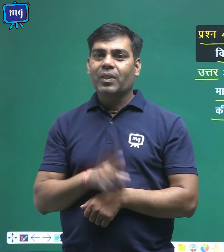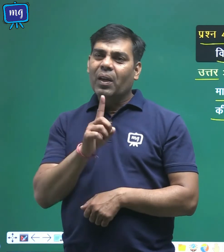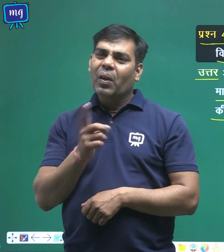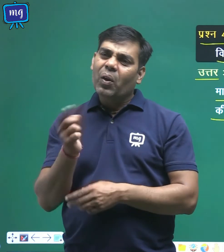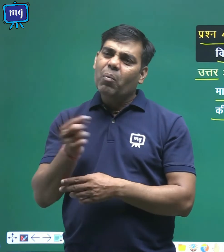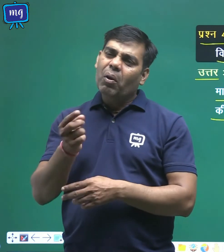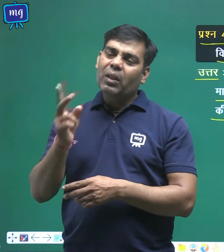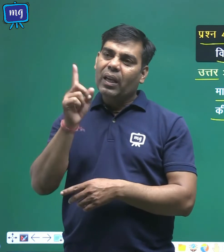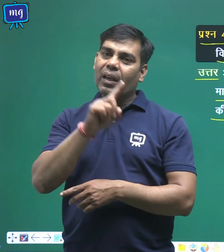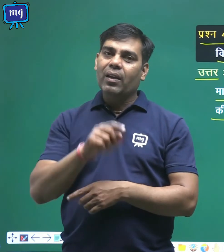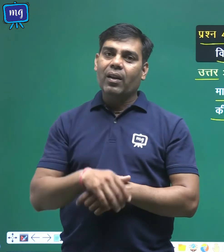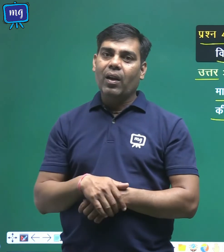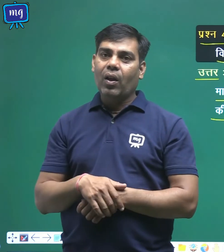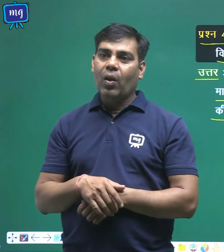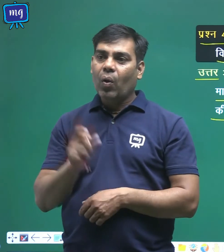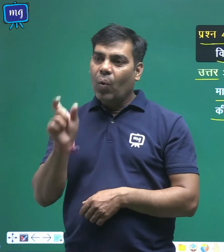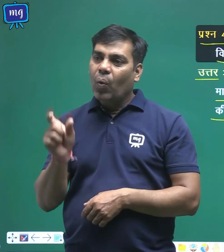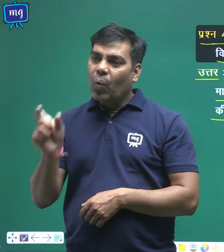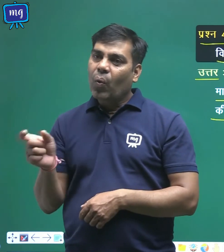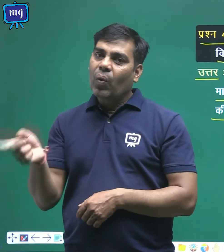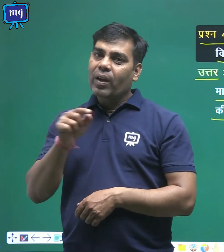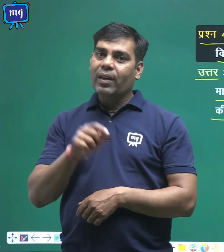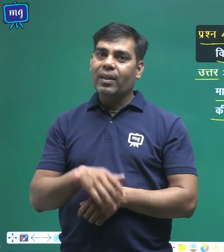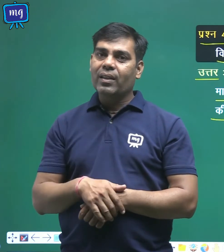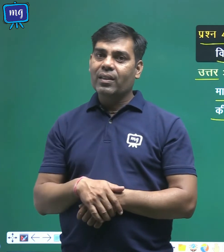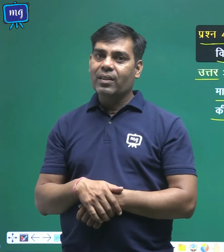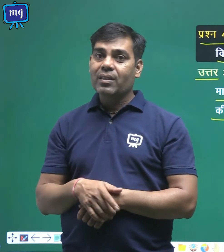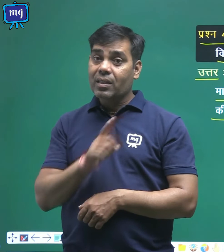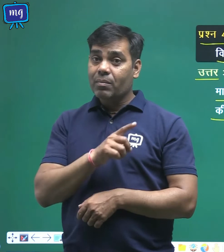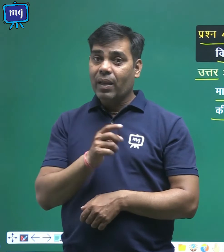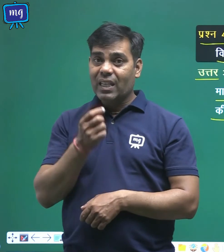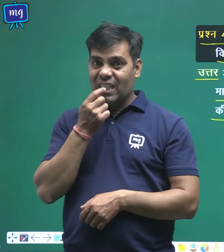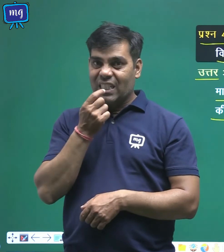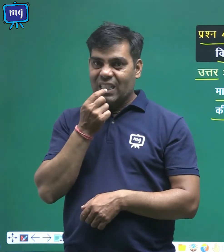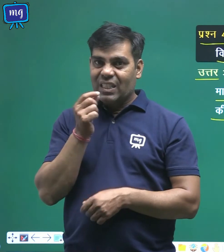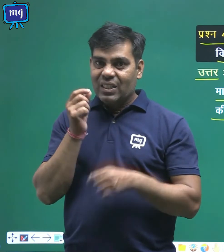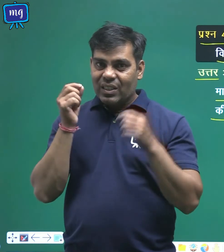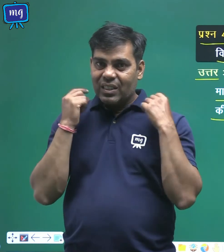एक लोगों ने, जिसमें गडरिया भी था,